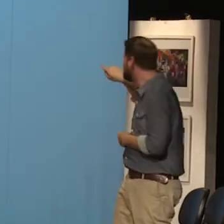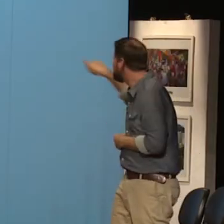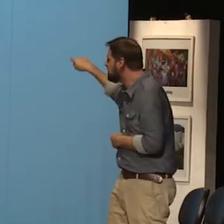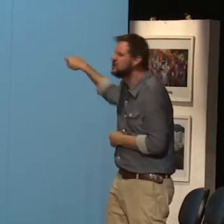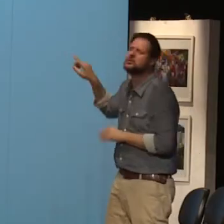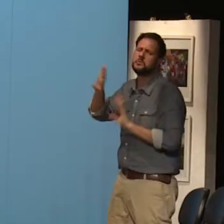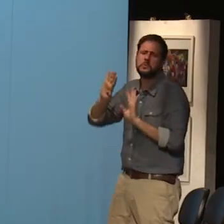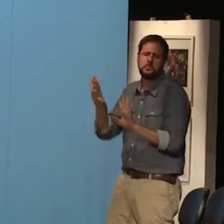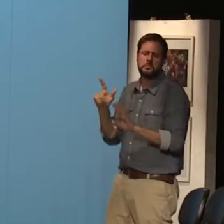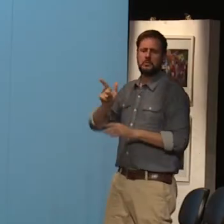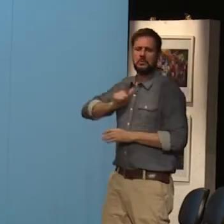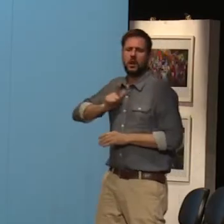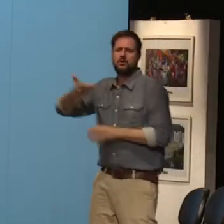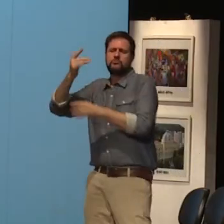isso. Eu vou resumir. Depois,